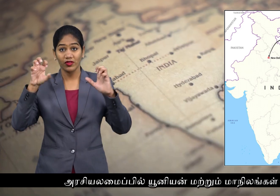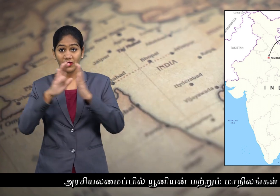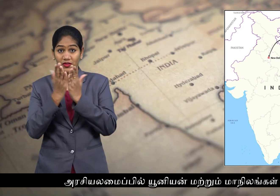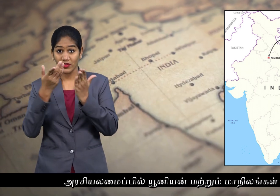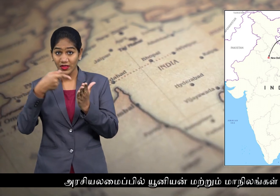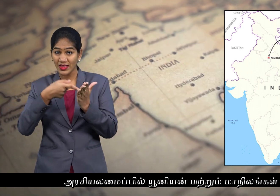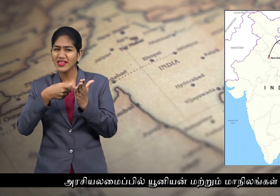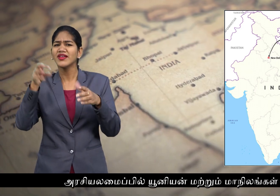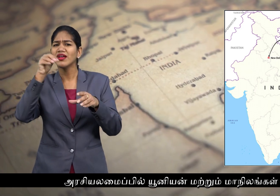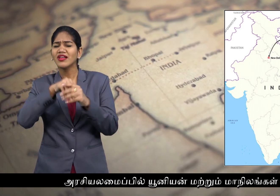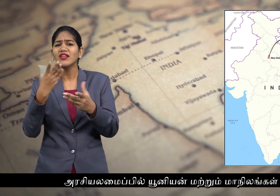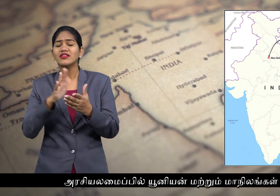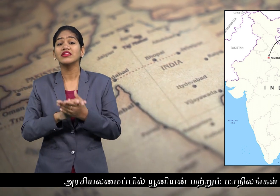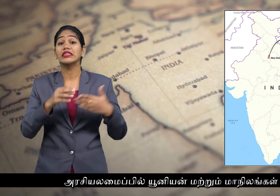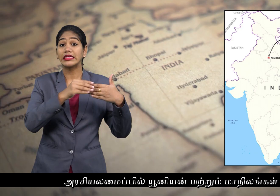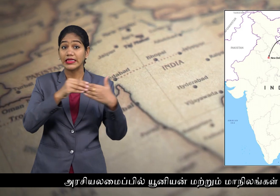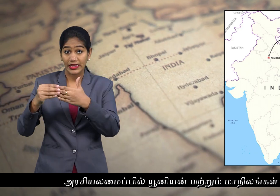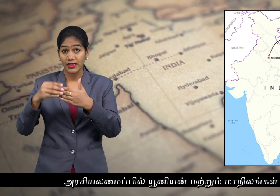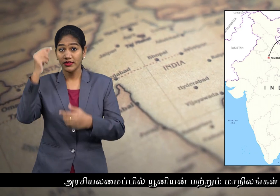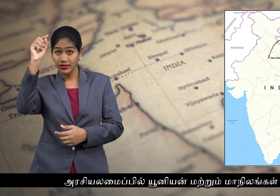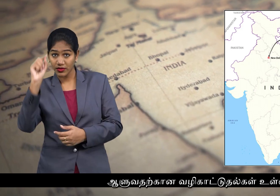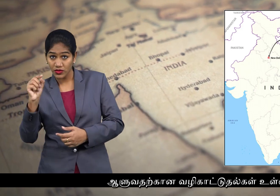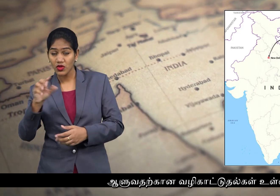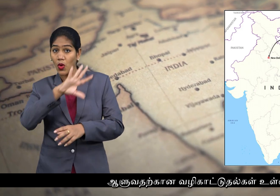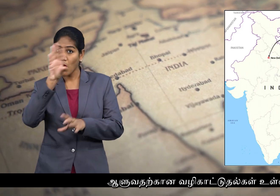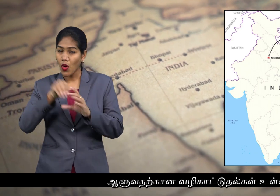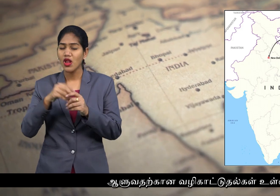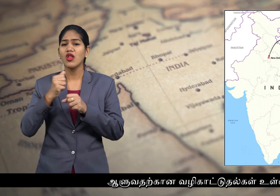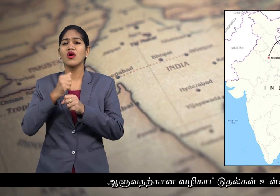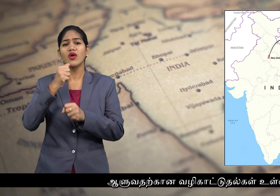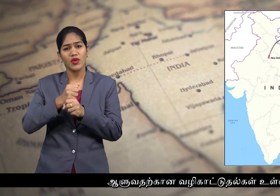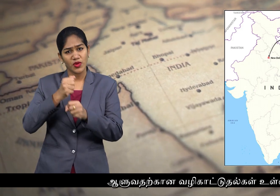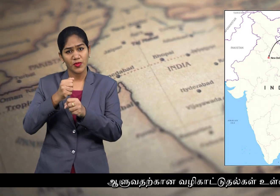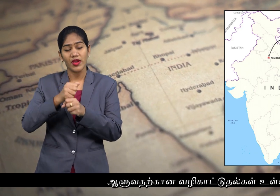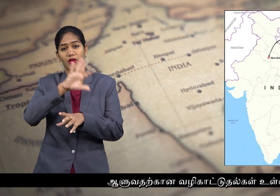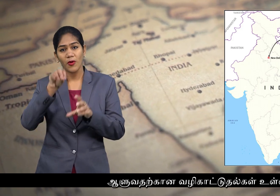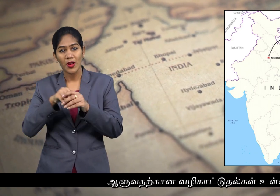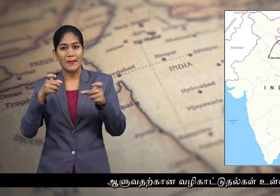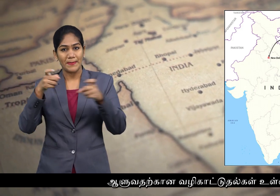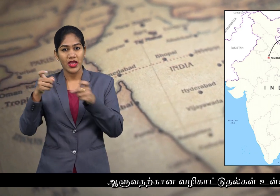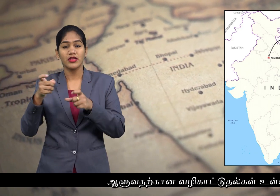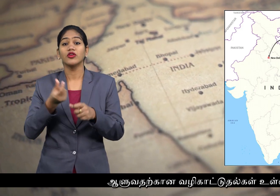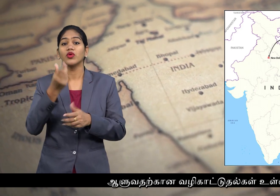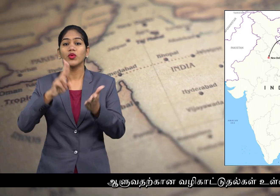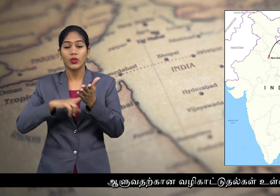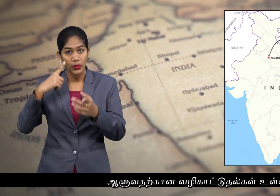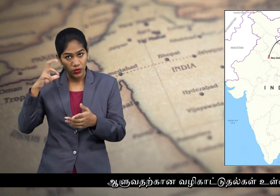அரசியல் அமைப்பில் யூனியன் மற்றும் மாநிலங்கள் இரண்டையும் ஆளுவதற்கான வழிகாட்டுதல்கள் உள்ளன.